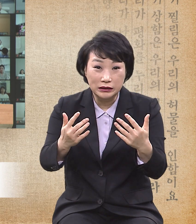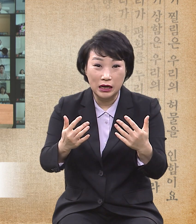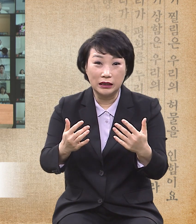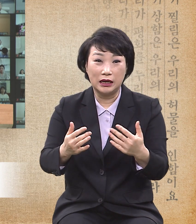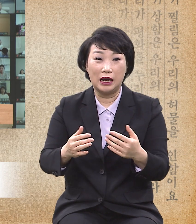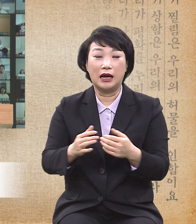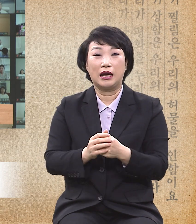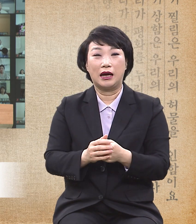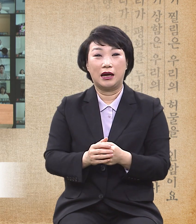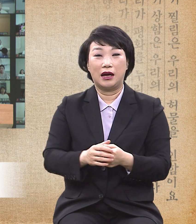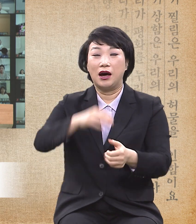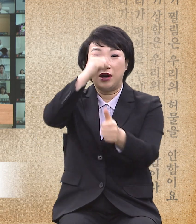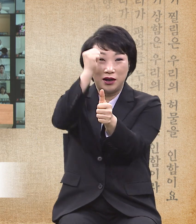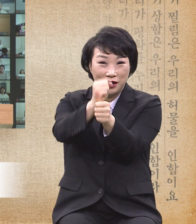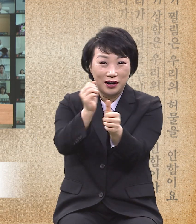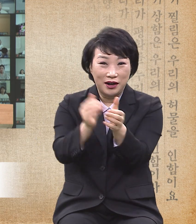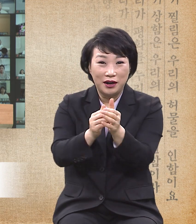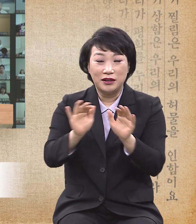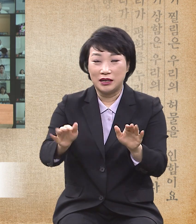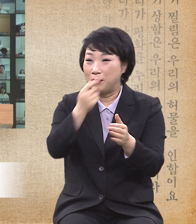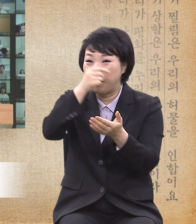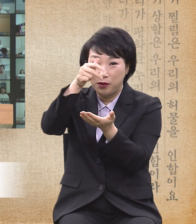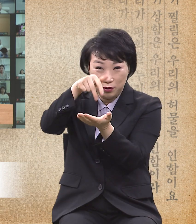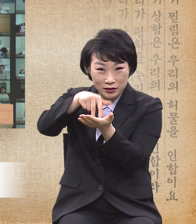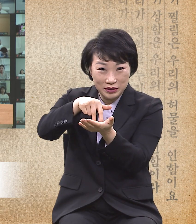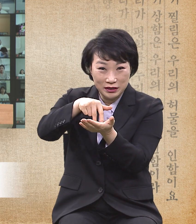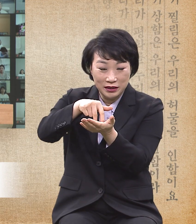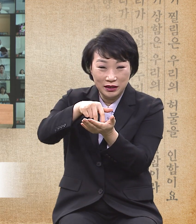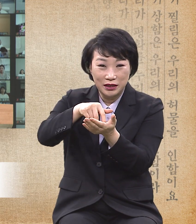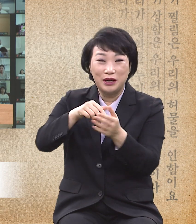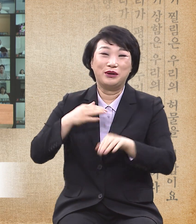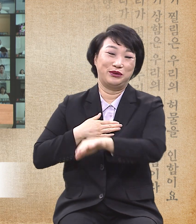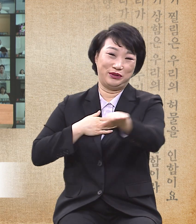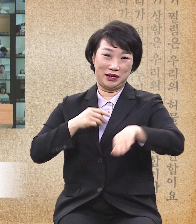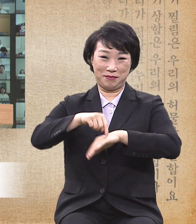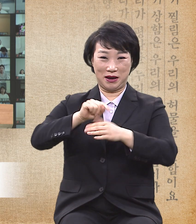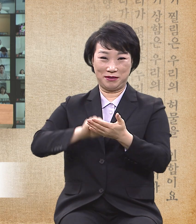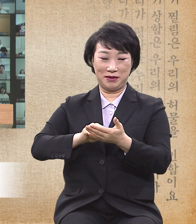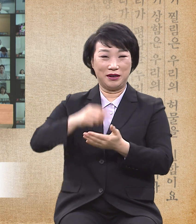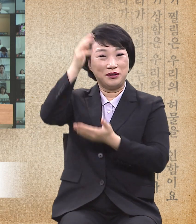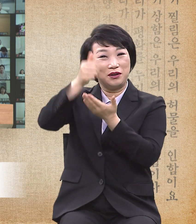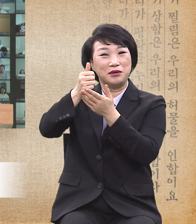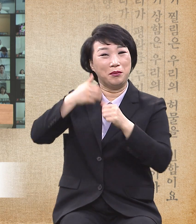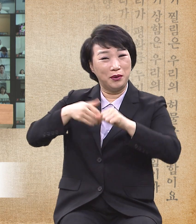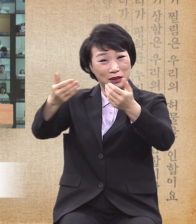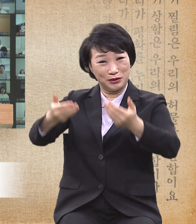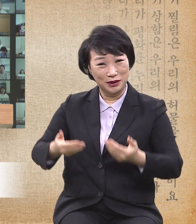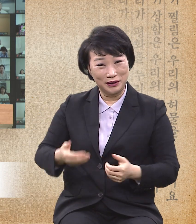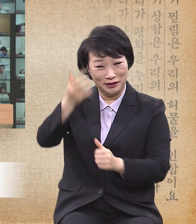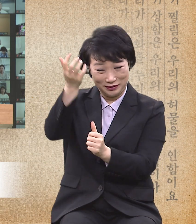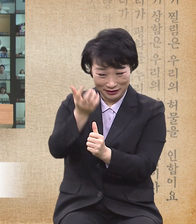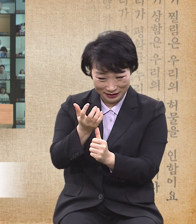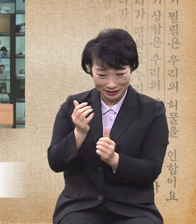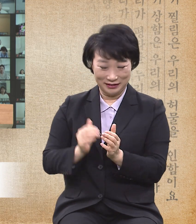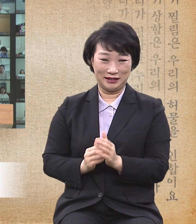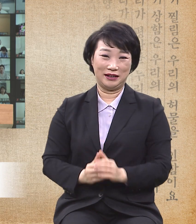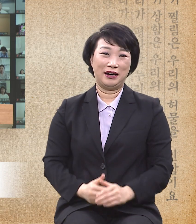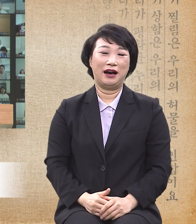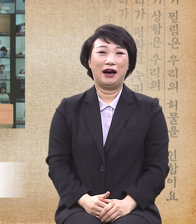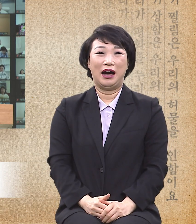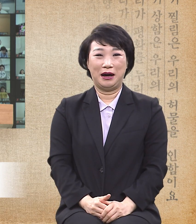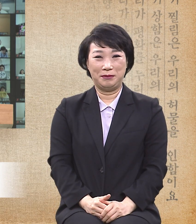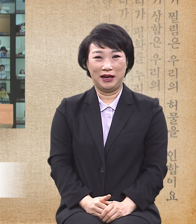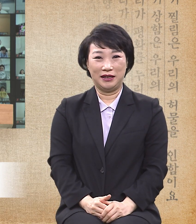확실한 표로 인치시고 보증으로 우리 마음에 성령을 보내주셨다 이 말입니다.